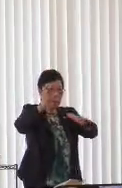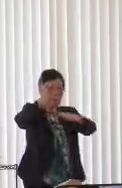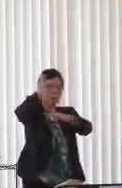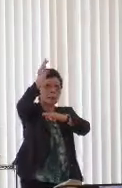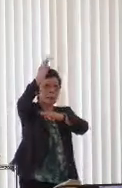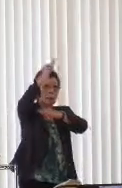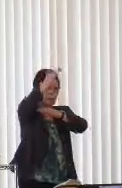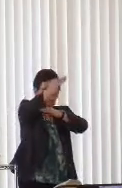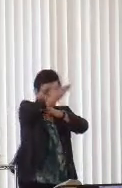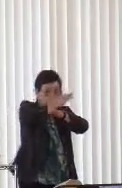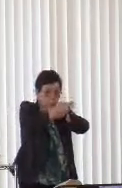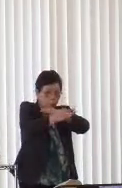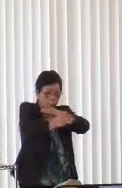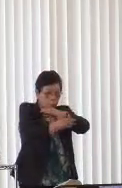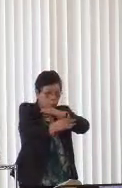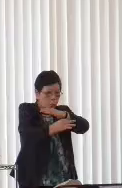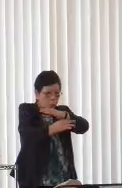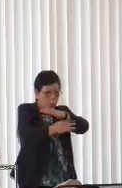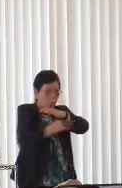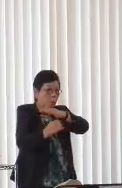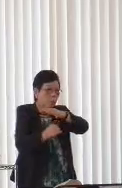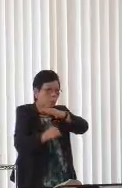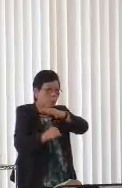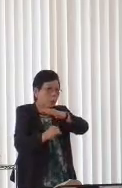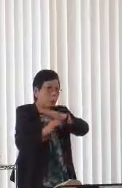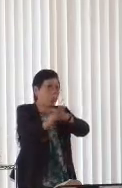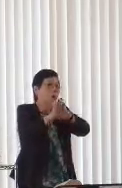夜からやるんですね。ただ花婿